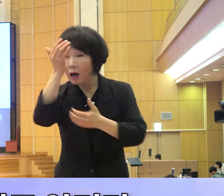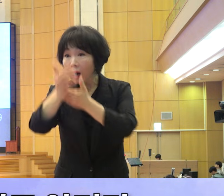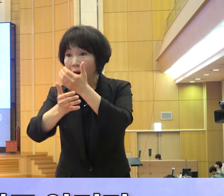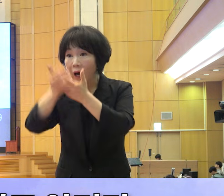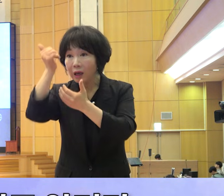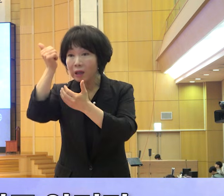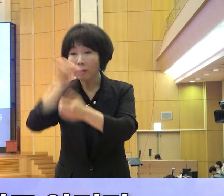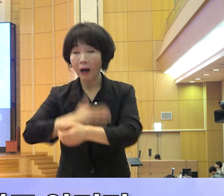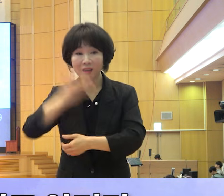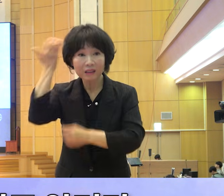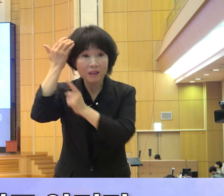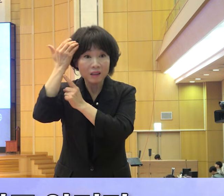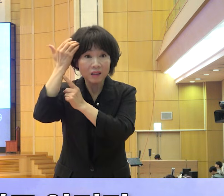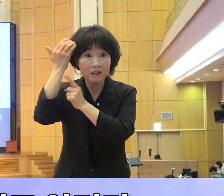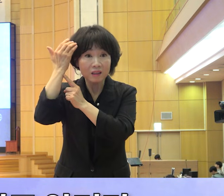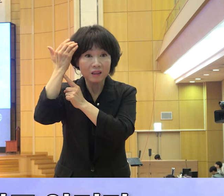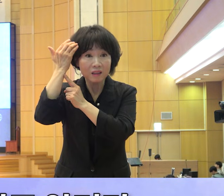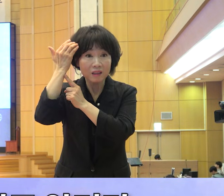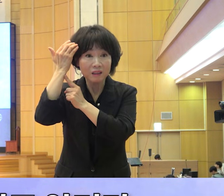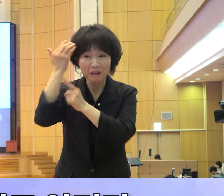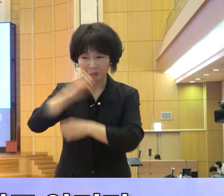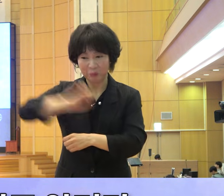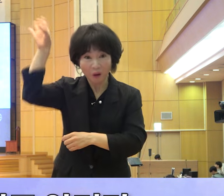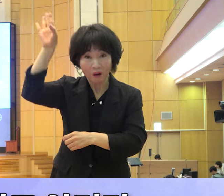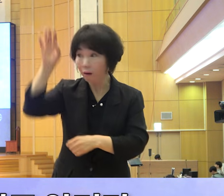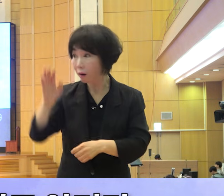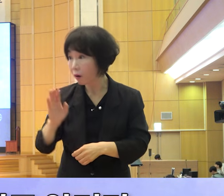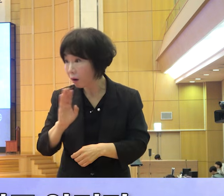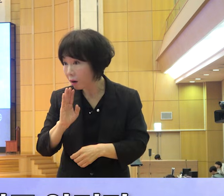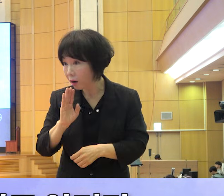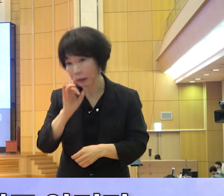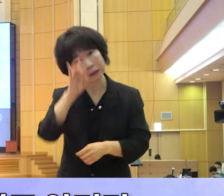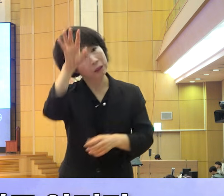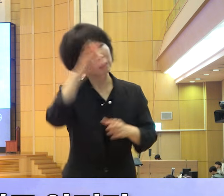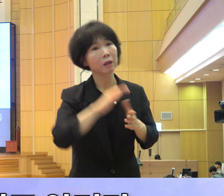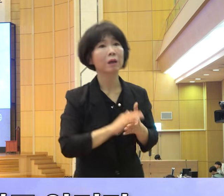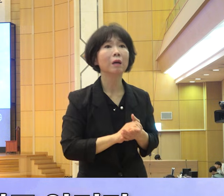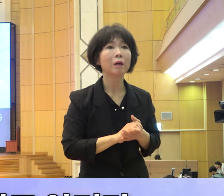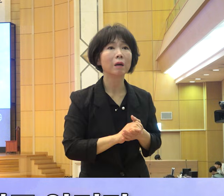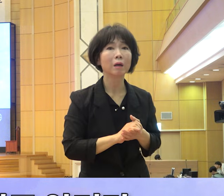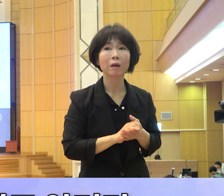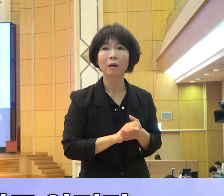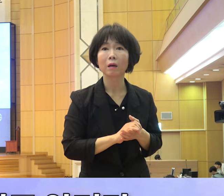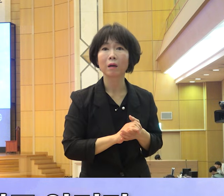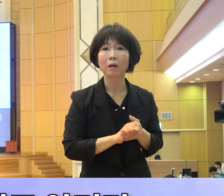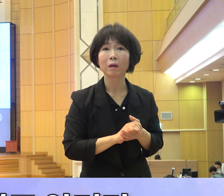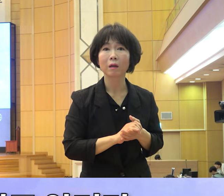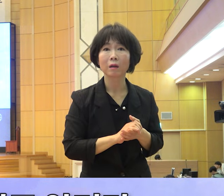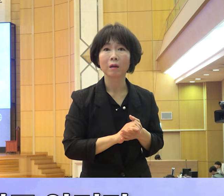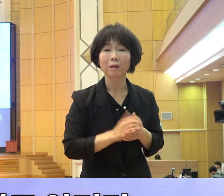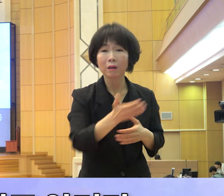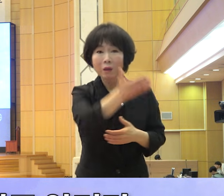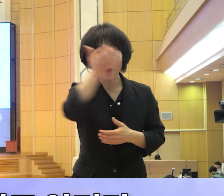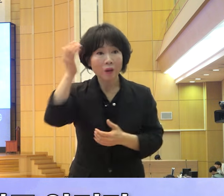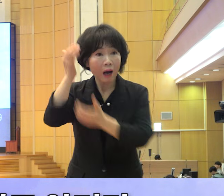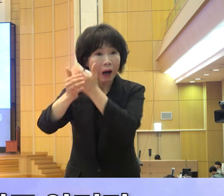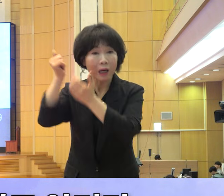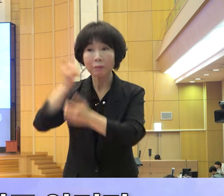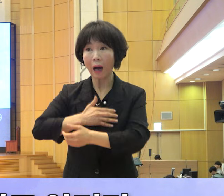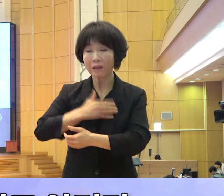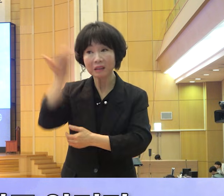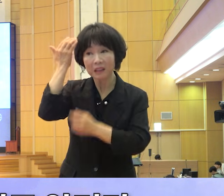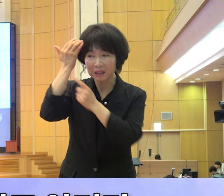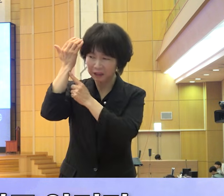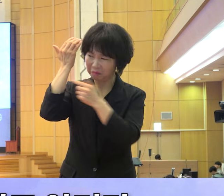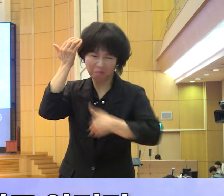하나님의 아버지를 내가 알 수 있는 그런 진리의 지식이 있어야 되는데 이 지식을 버렸으니 나도